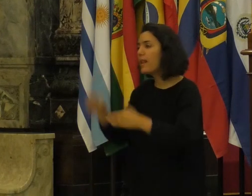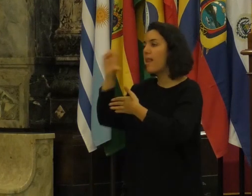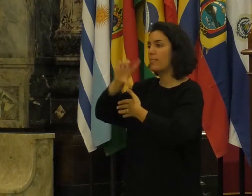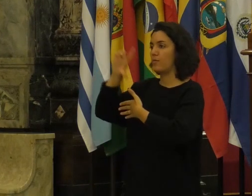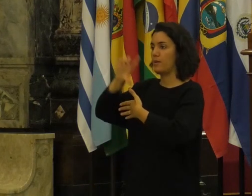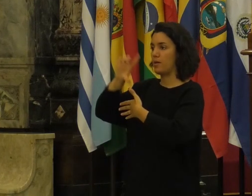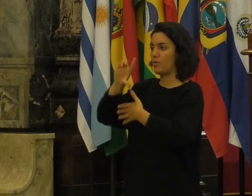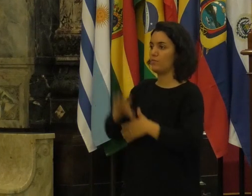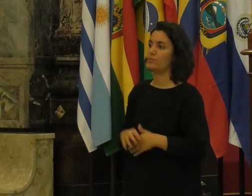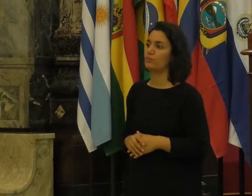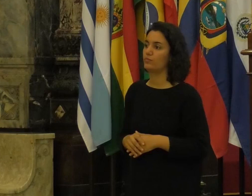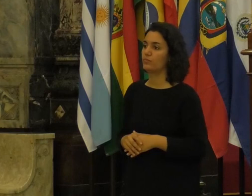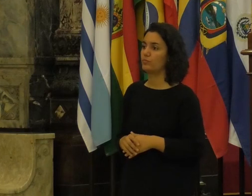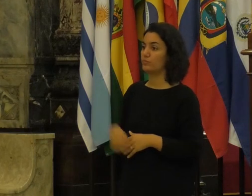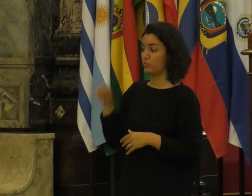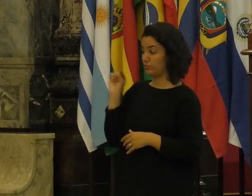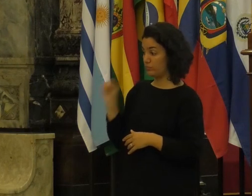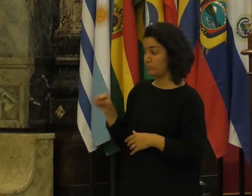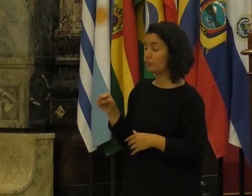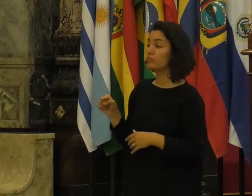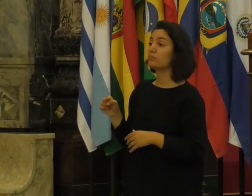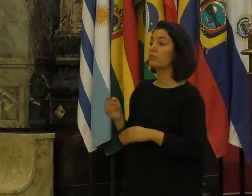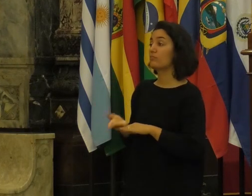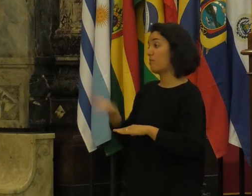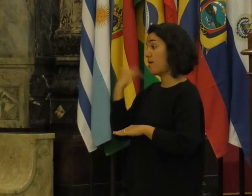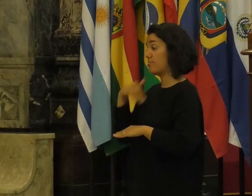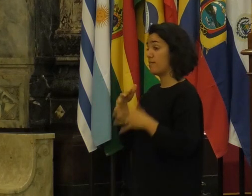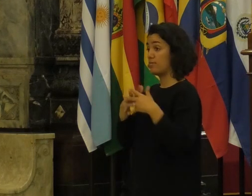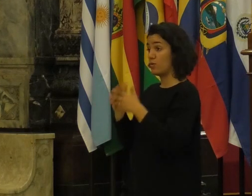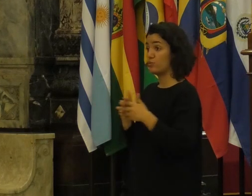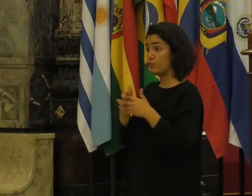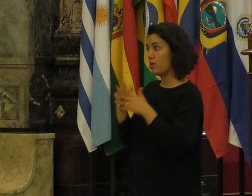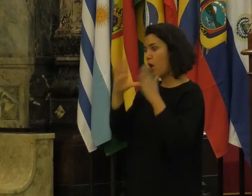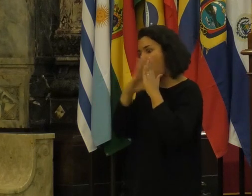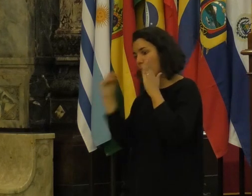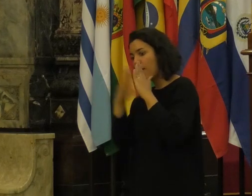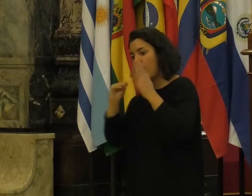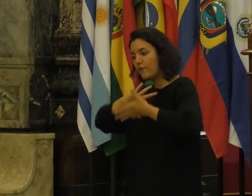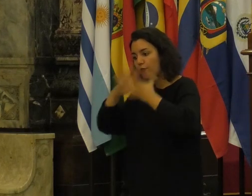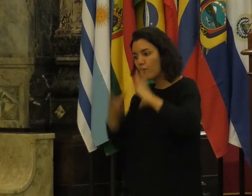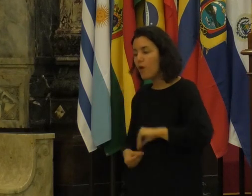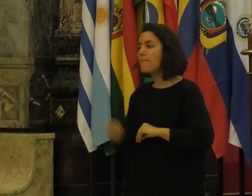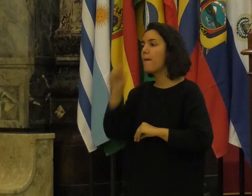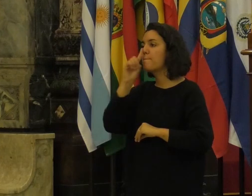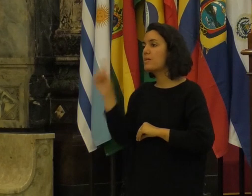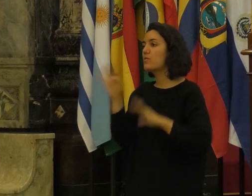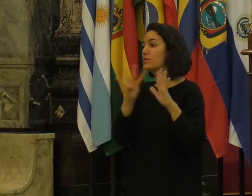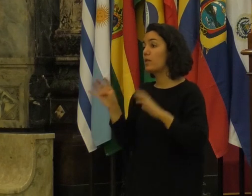latinoamericano, que inspirado ya de Bowden de los Estados Unidos, que databa de